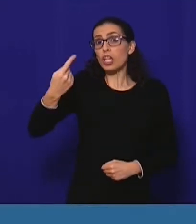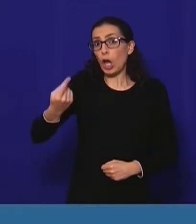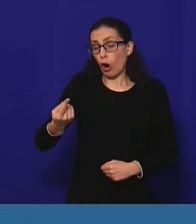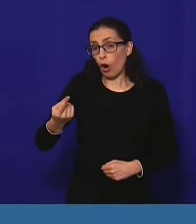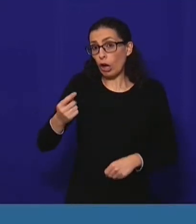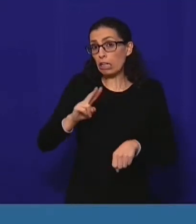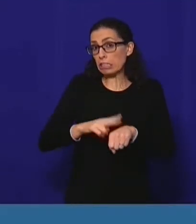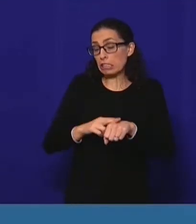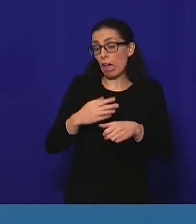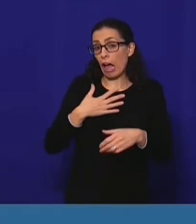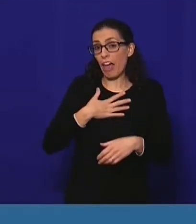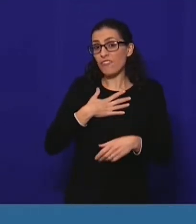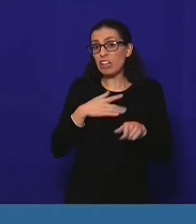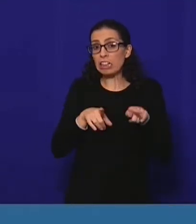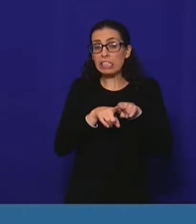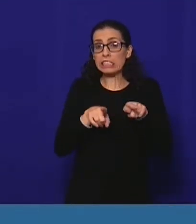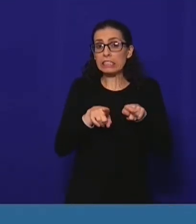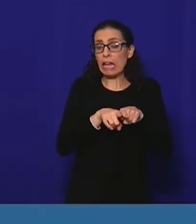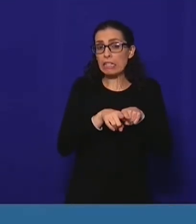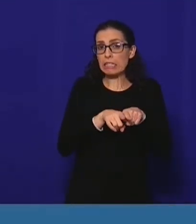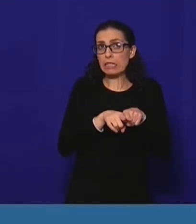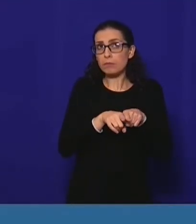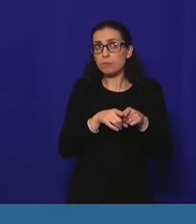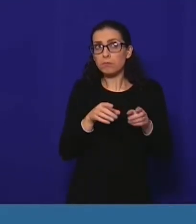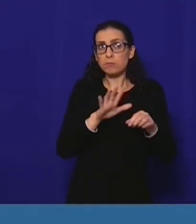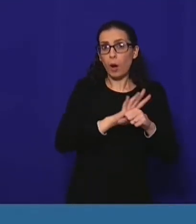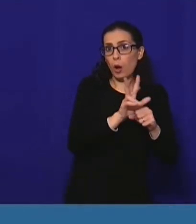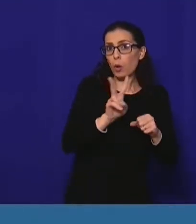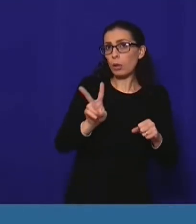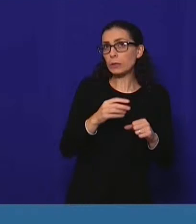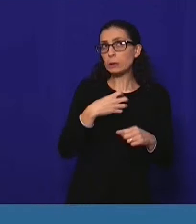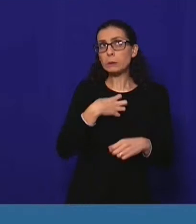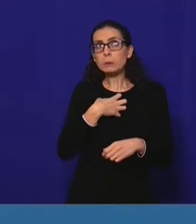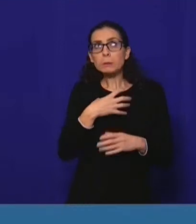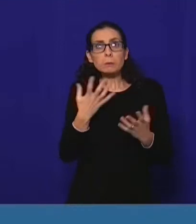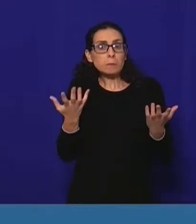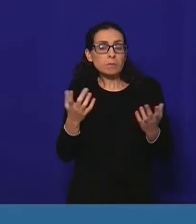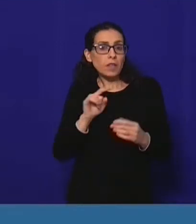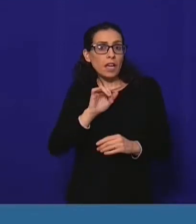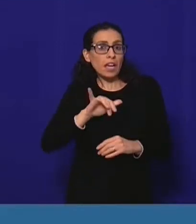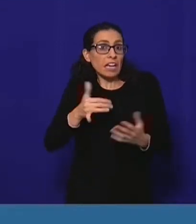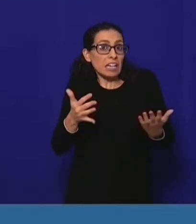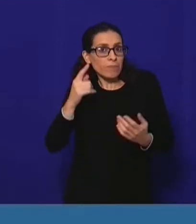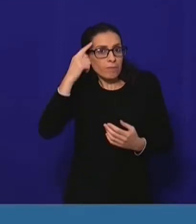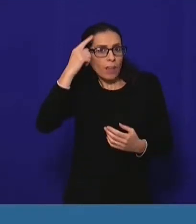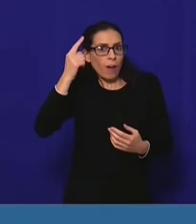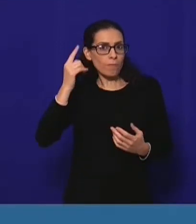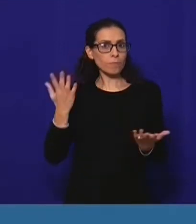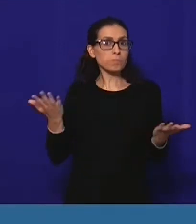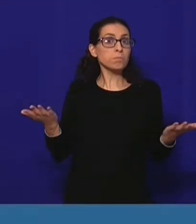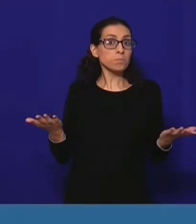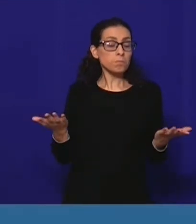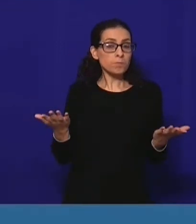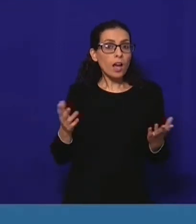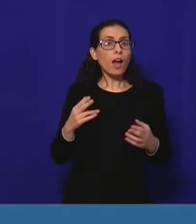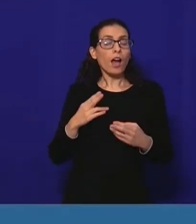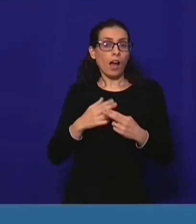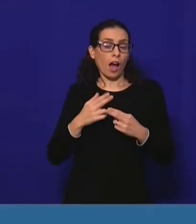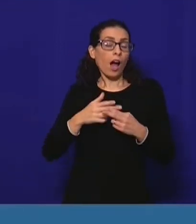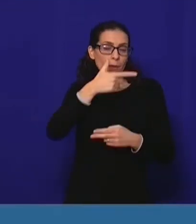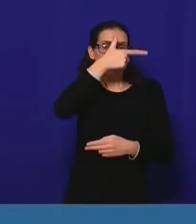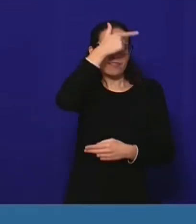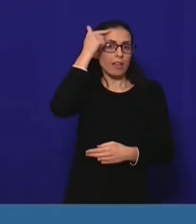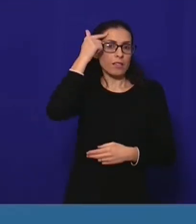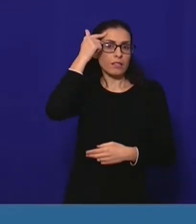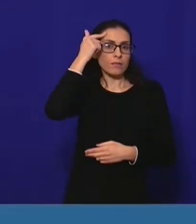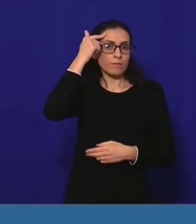li huma simili ħafna tal-COVID. U l-uniku mod li inti tista' tkun taf jekk dan huwiex COVID jew le huwa billi inti tagħmel